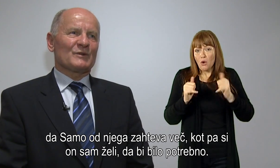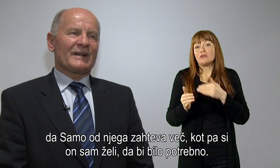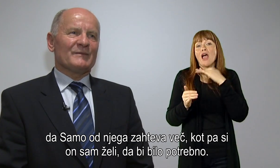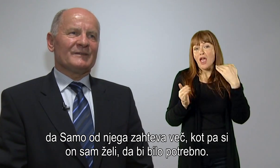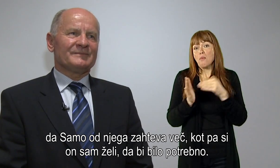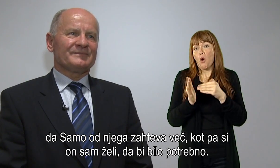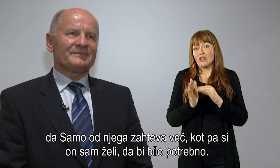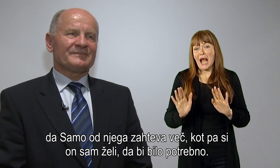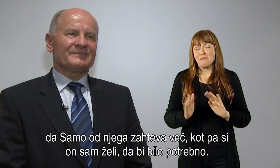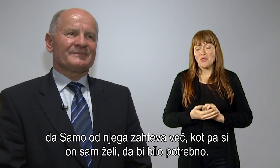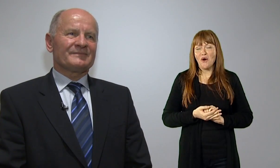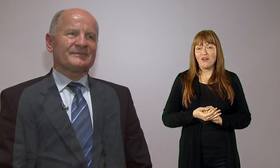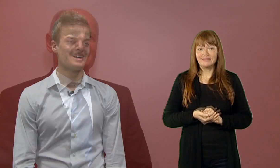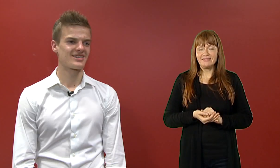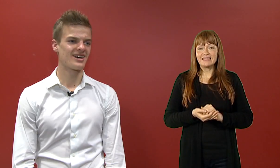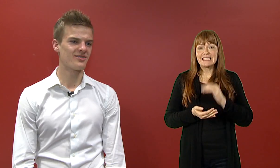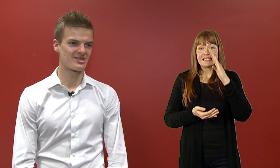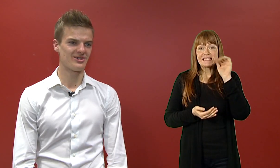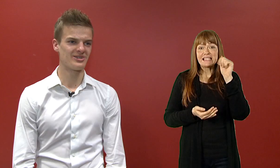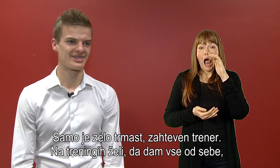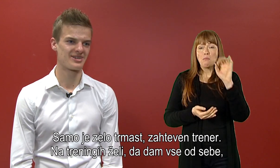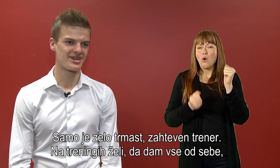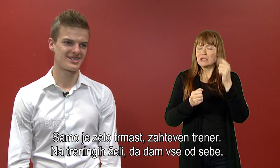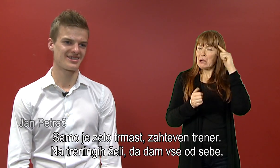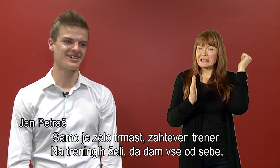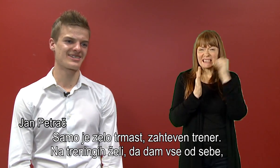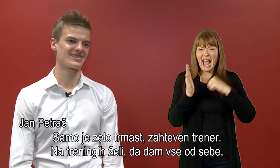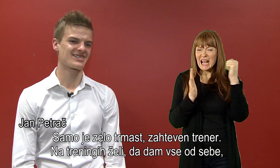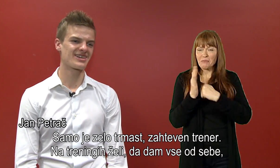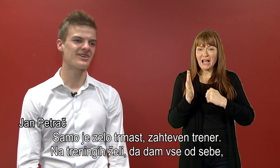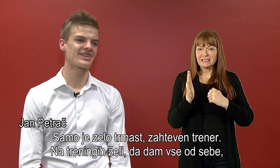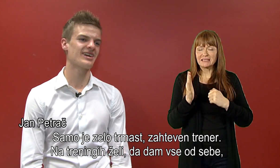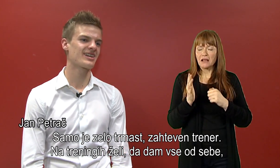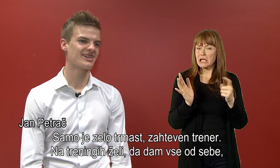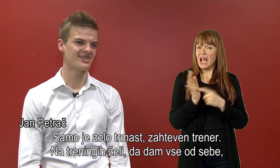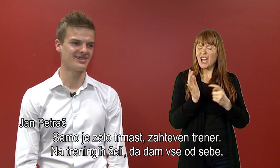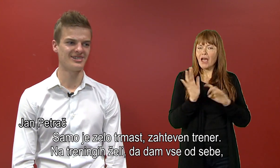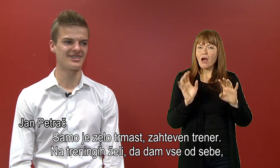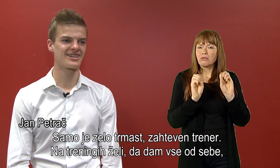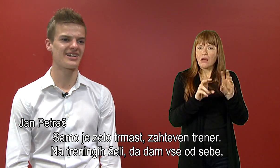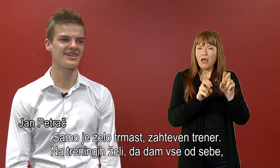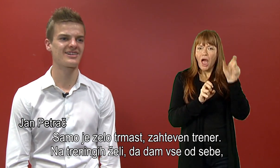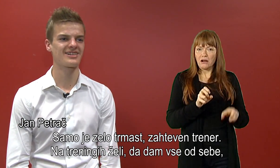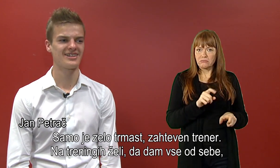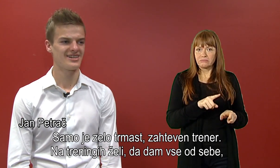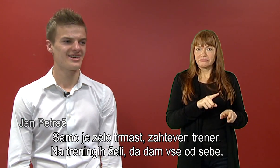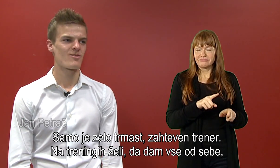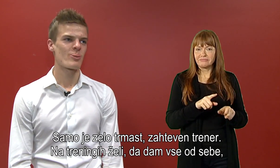bi bilo potrebno. Samo je zelo trmast, zahteven trener, na